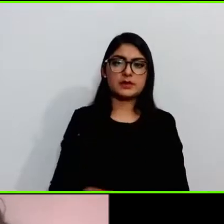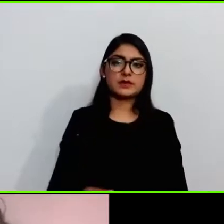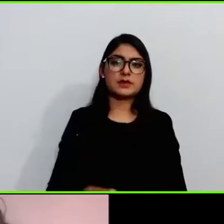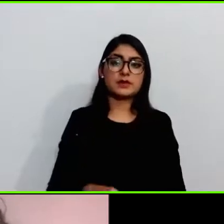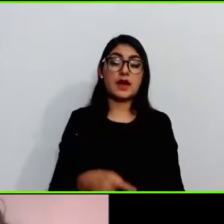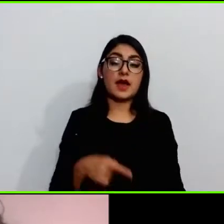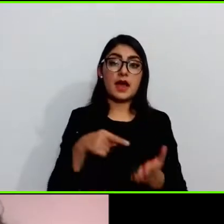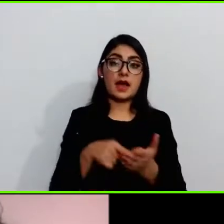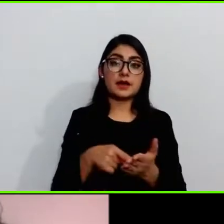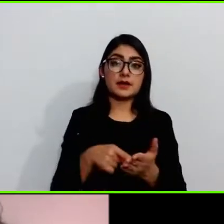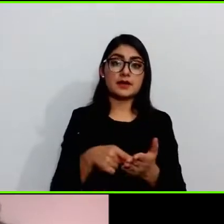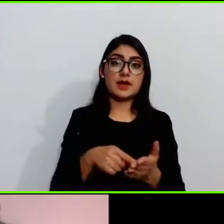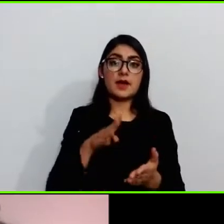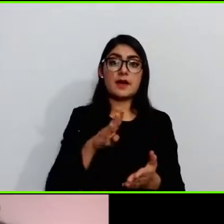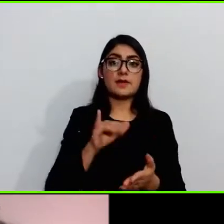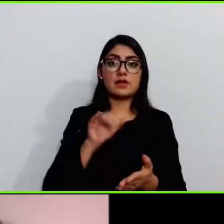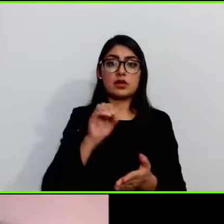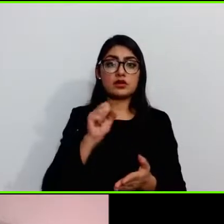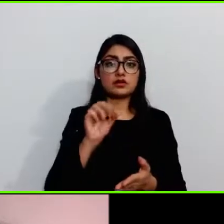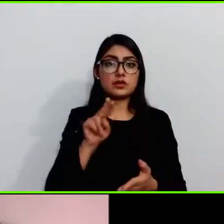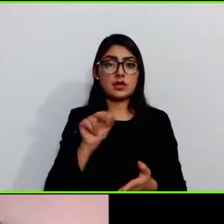digamos, el justnaturalismo. Bueno,